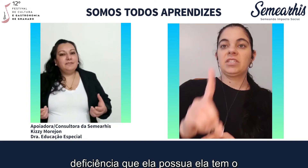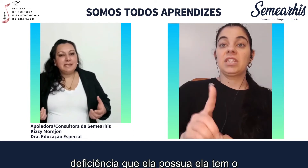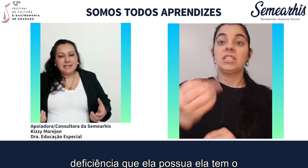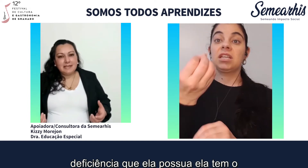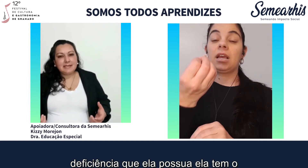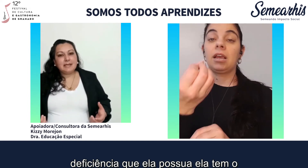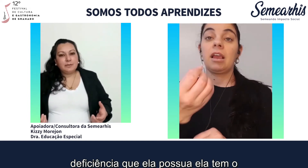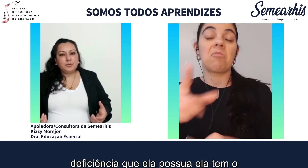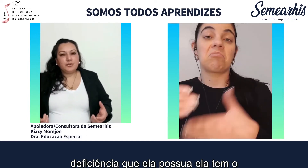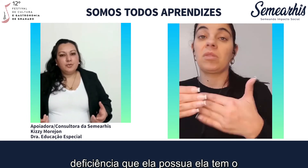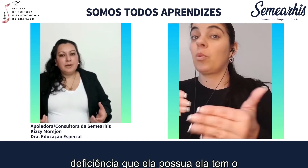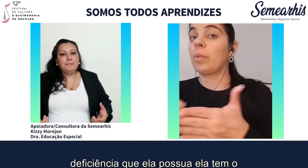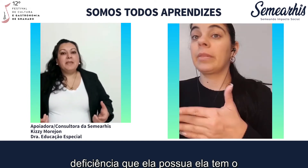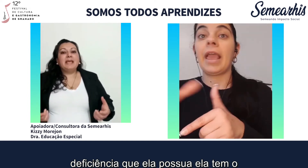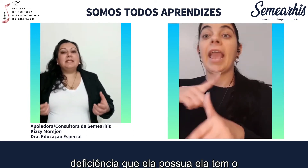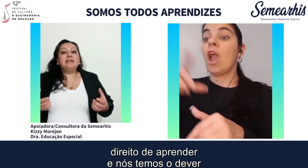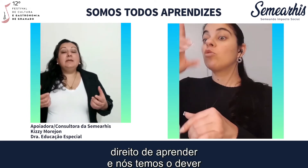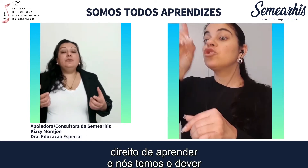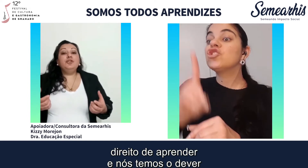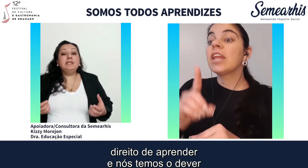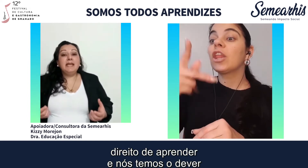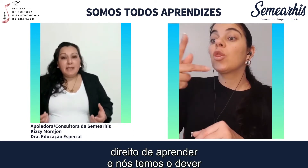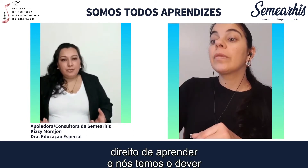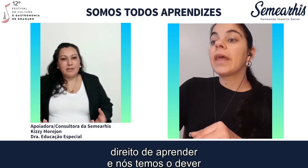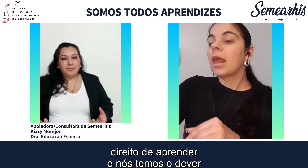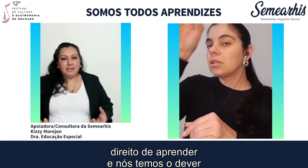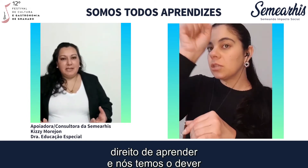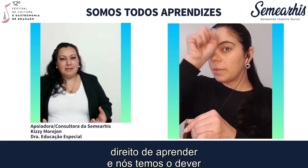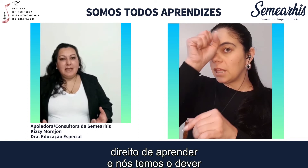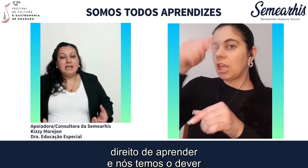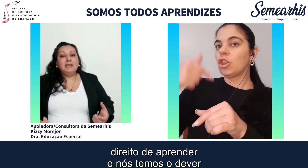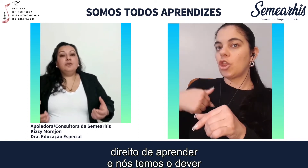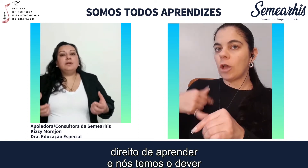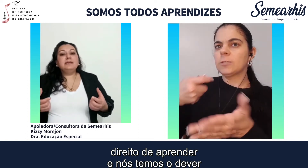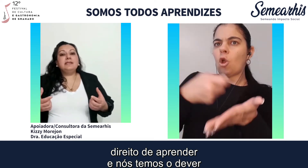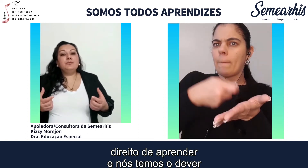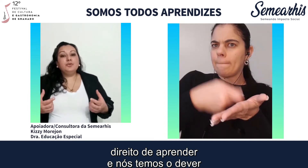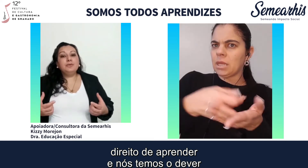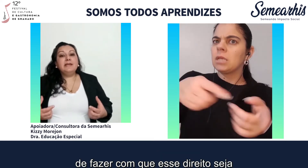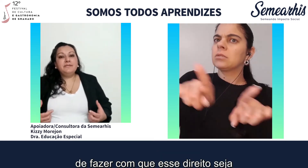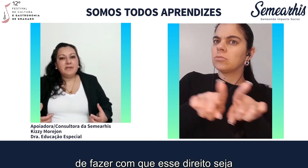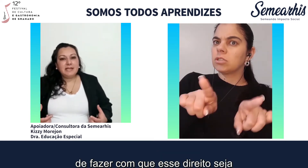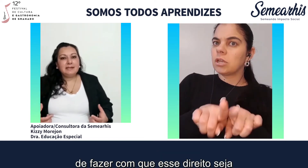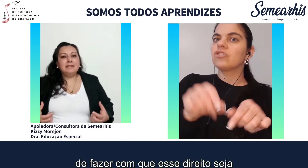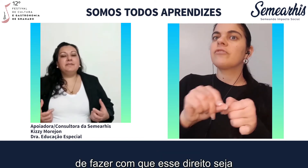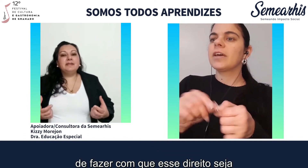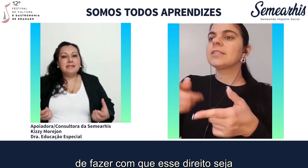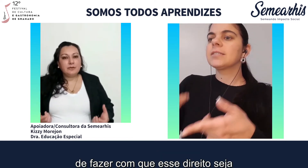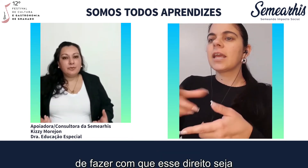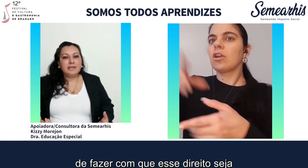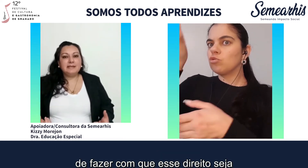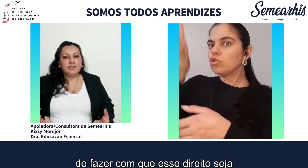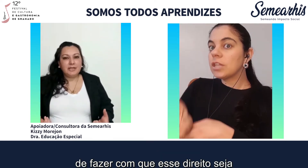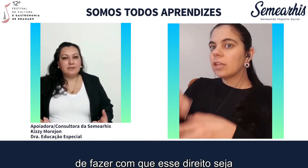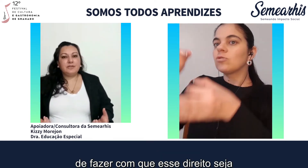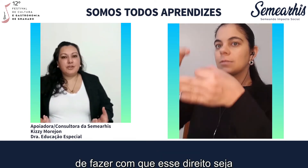da deficiência que ela possua, ela tem o direito de aprender. E nós temos o dever de fazer